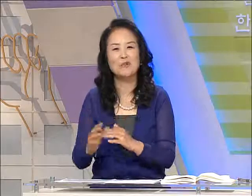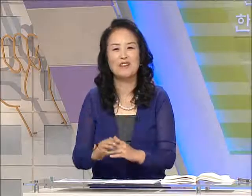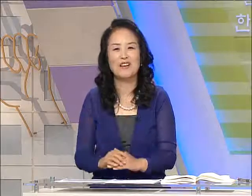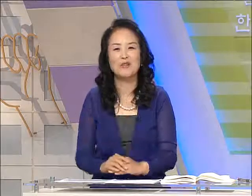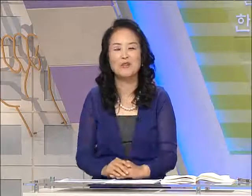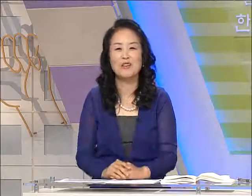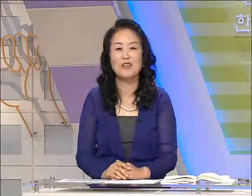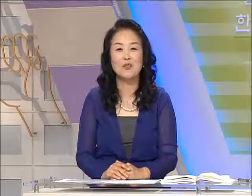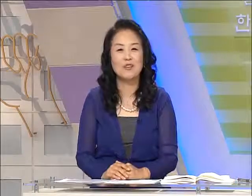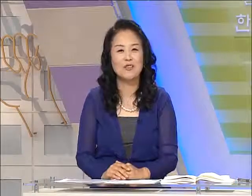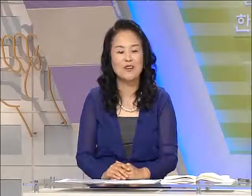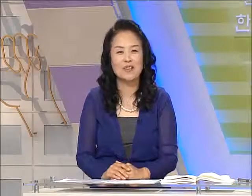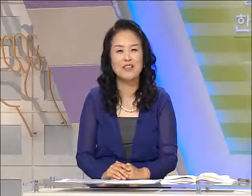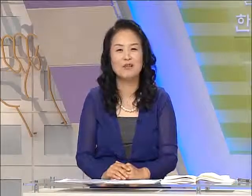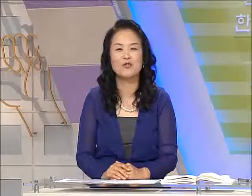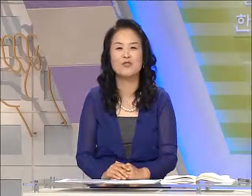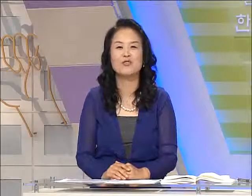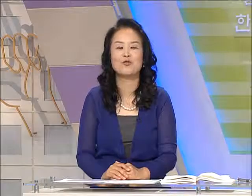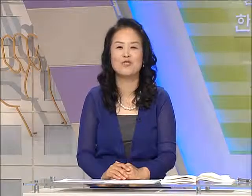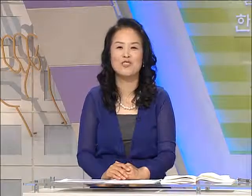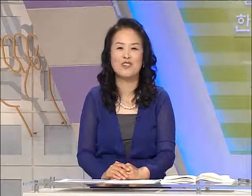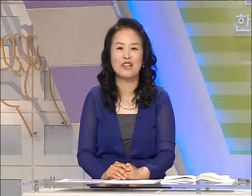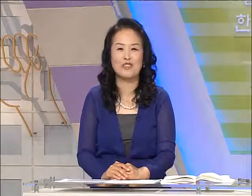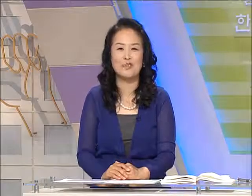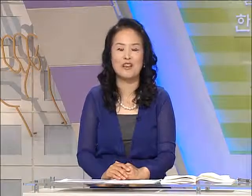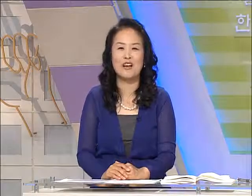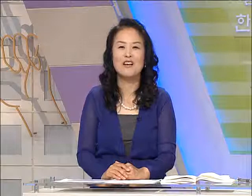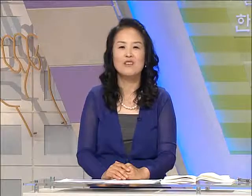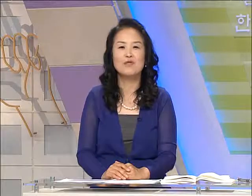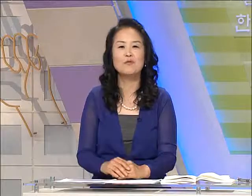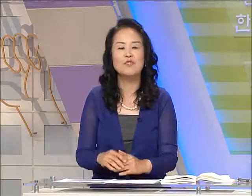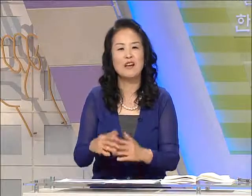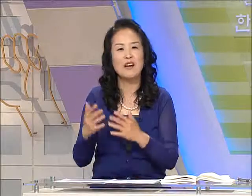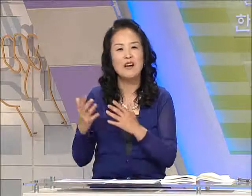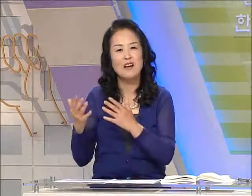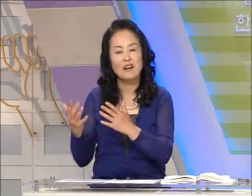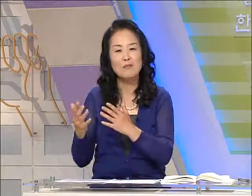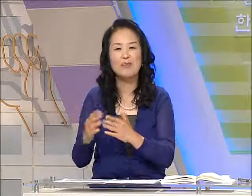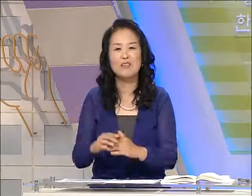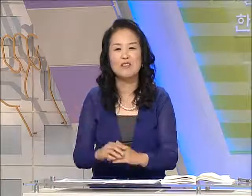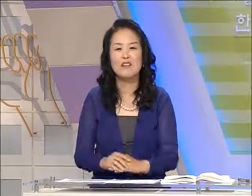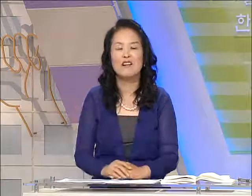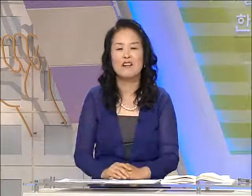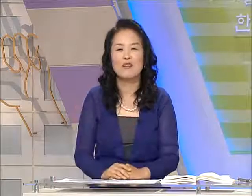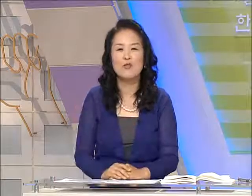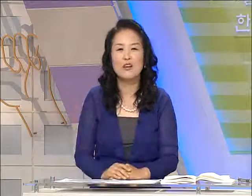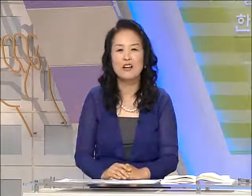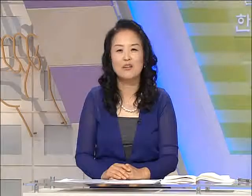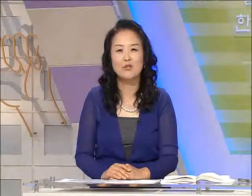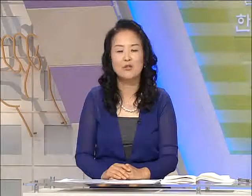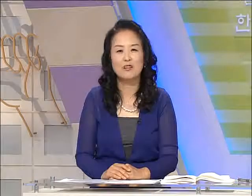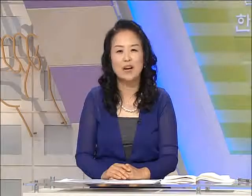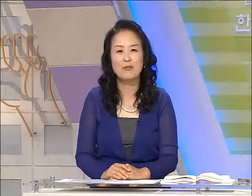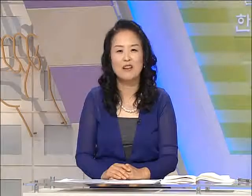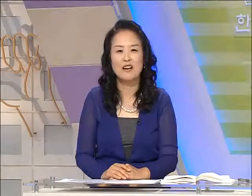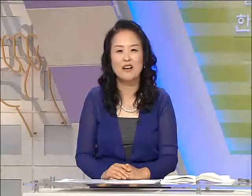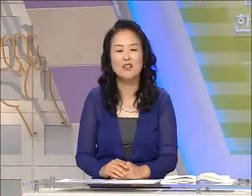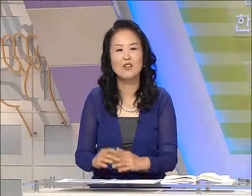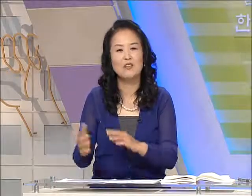보니까 도서관을 이용할 기회가 굉장히 많이 줄어드는 것 같습니다. 요즘 제가 한 번씩 일과 관련해서 도서관을 가보니까 예전과는